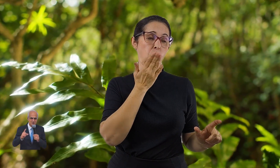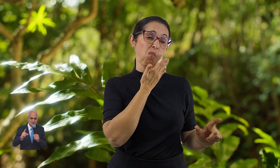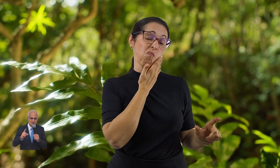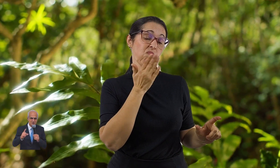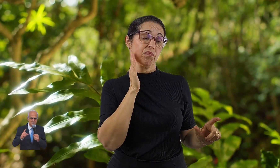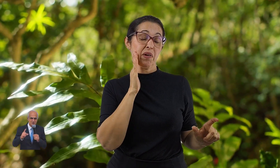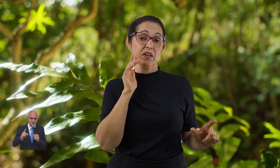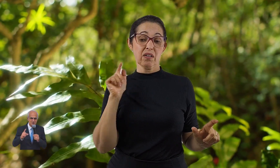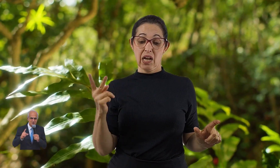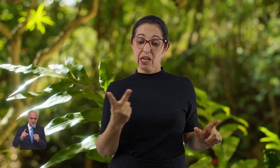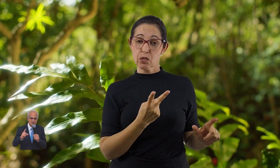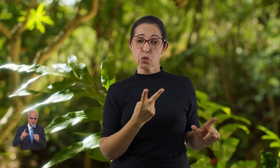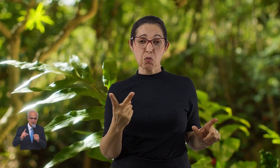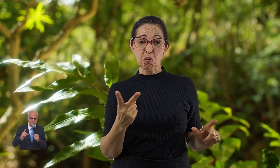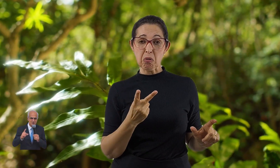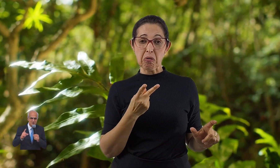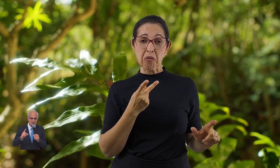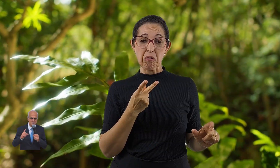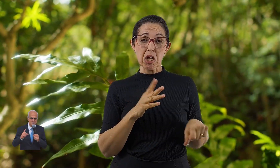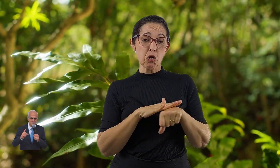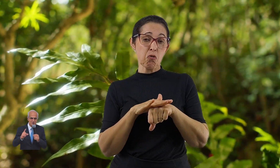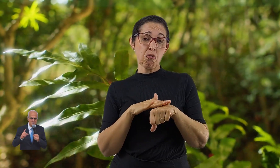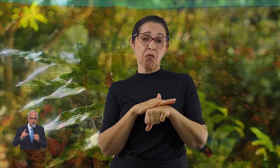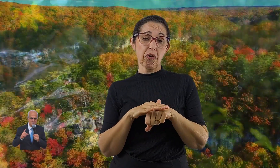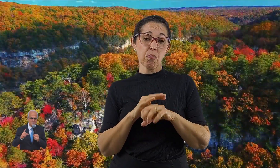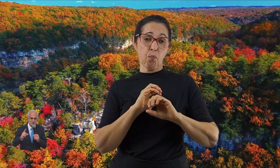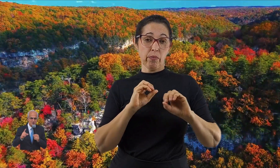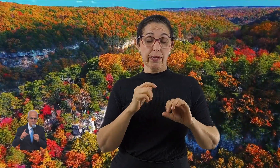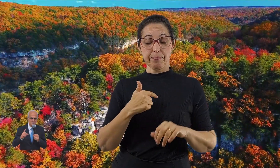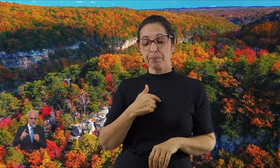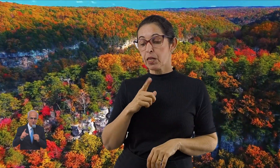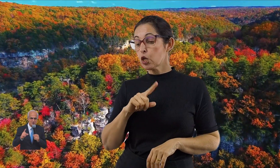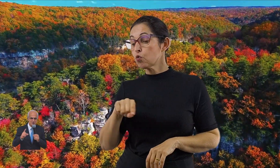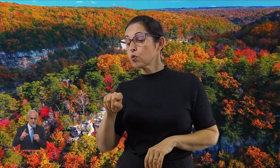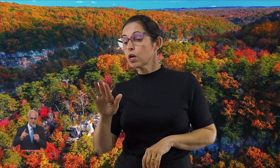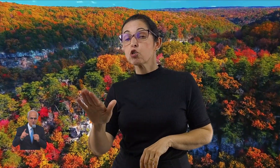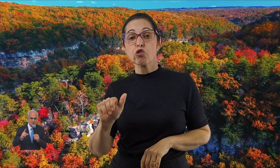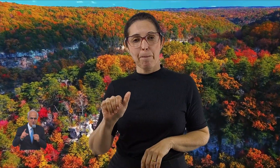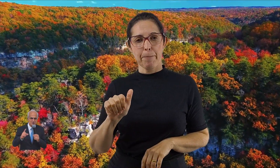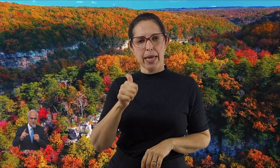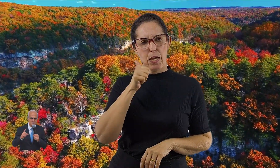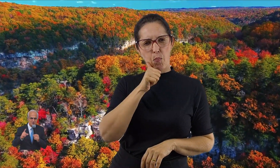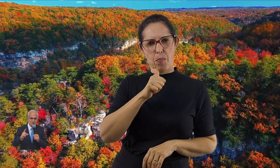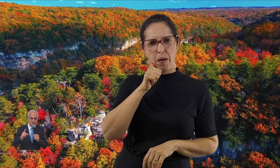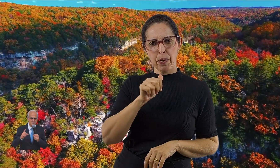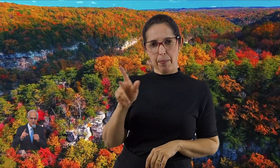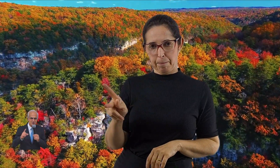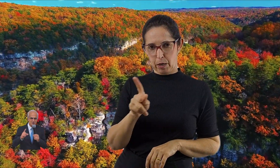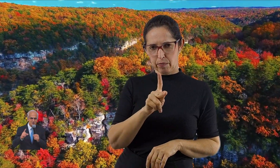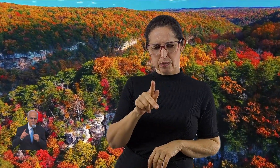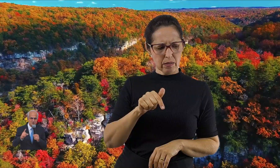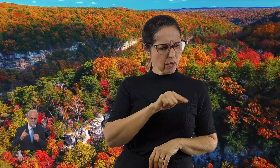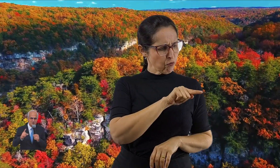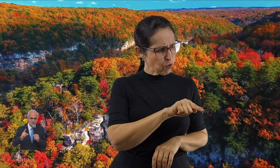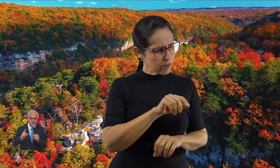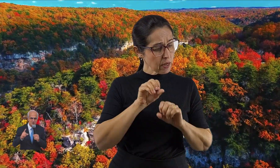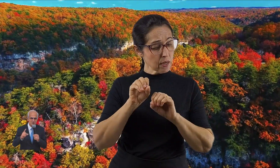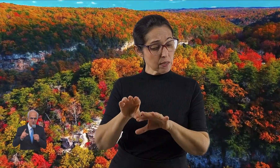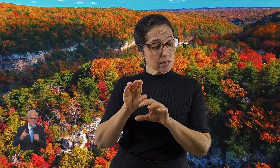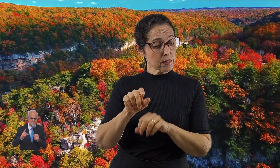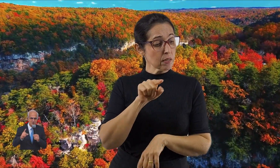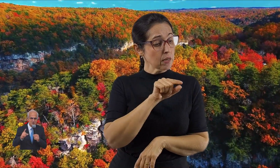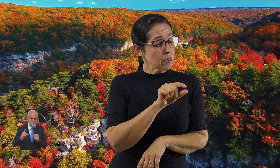com a professora, com a outra. Dá aula para criança. Eu chamei uma vez uma serva e disse: você está ensinando o que, minha irmã? Vocês duas dão aula para criança e